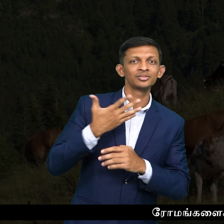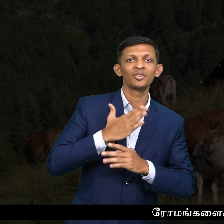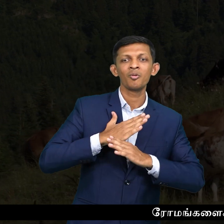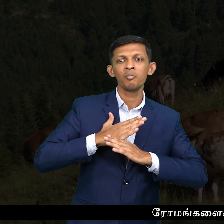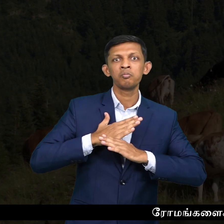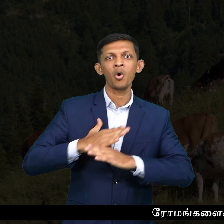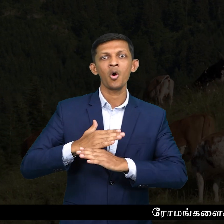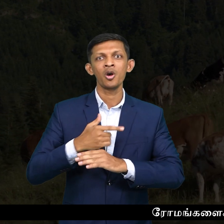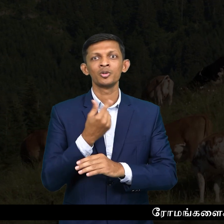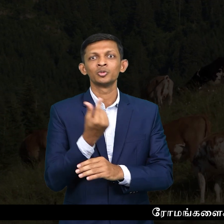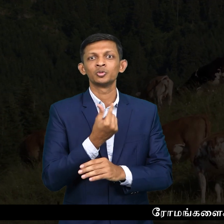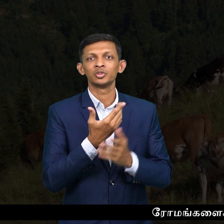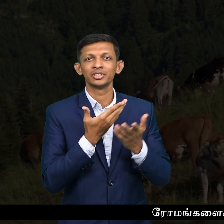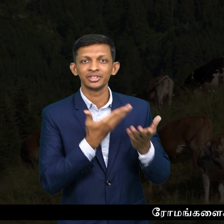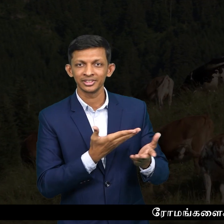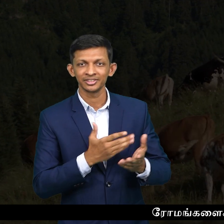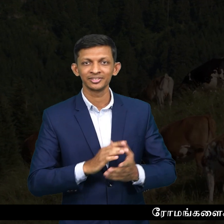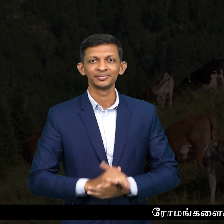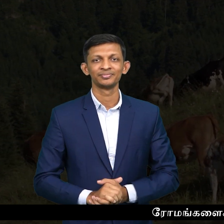ரோமங்களை கொண்டுள்ளன.